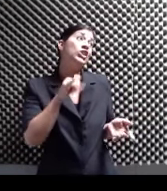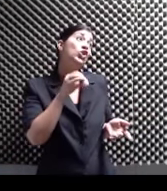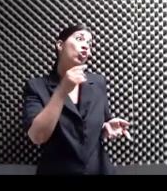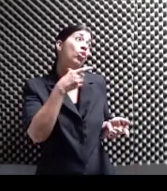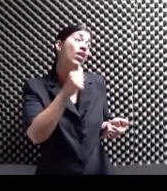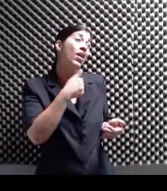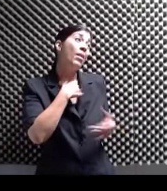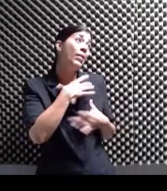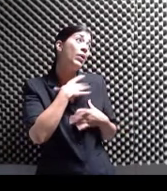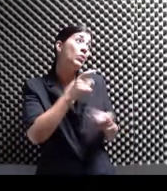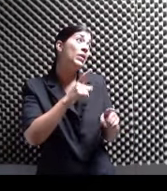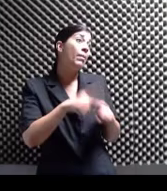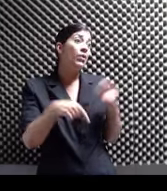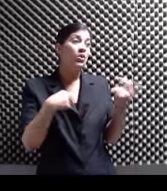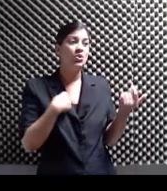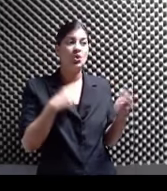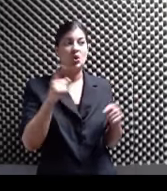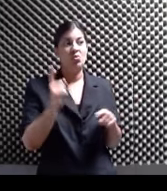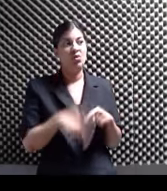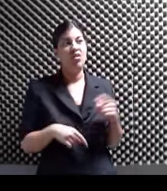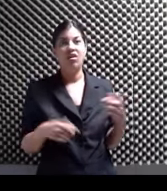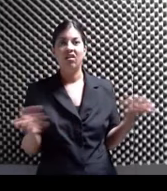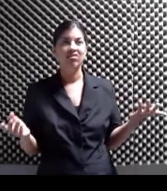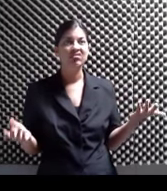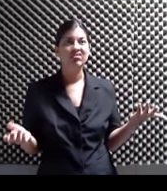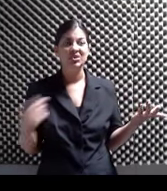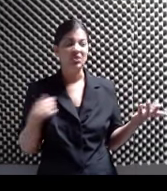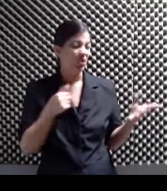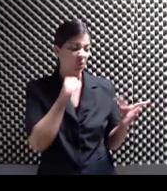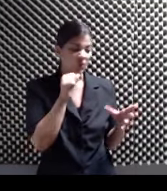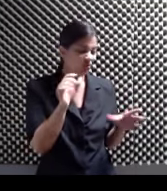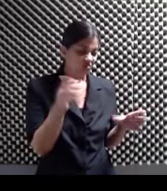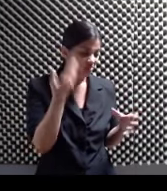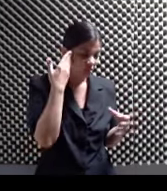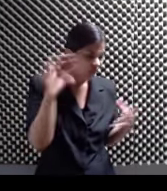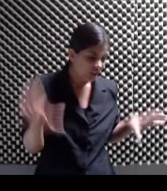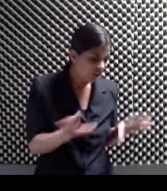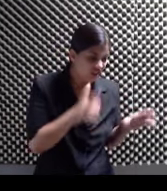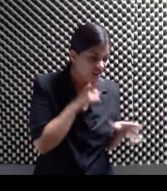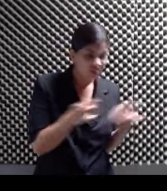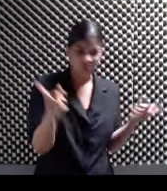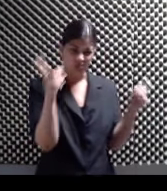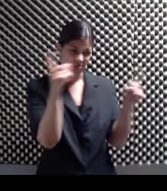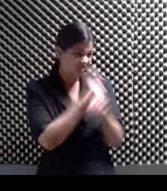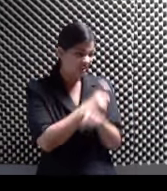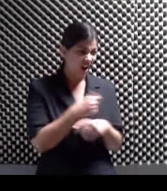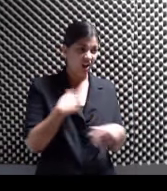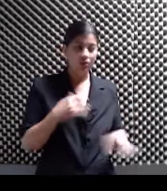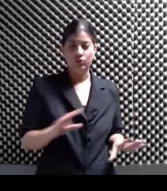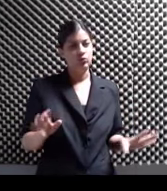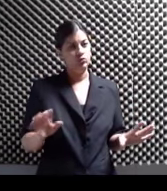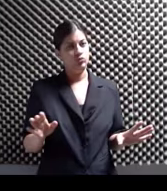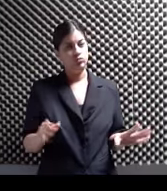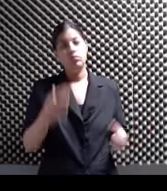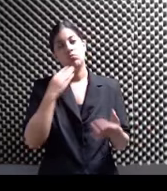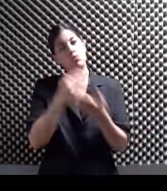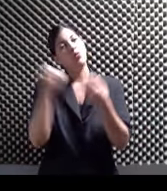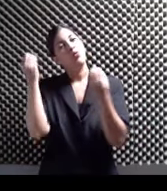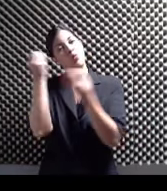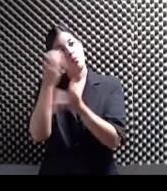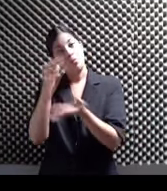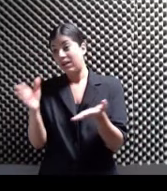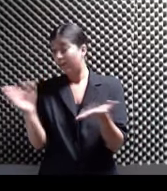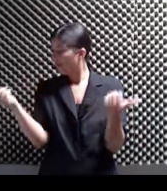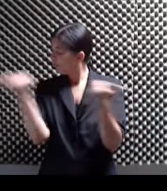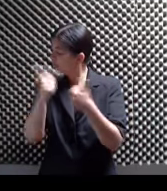la atención, pero como yo no voy a ir a hacer el ridículo, yo no sé hacer esas cosas, o sea, se oye complicado, qué bonito, y por eso se pueden